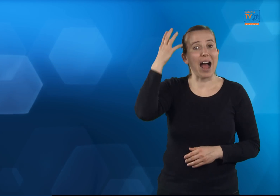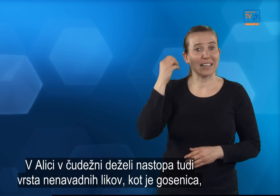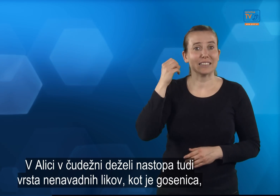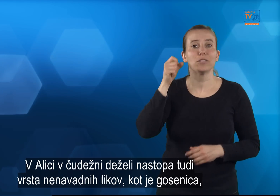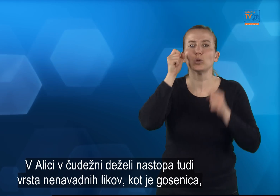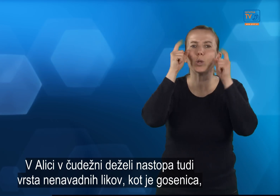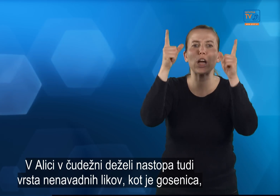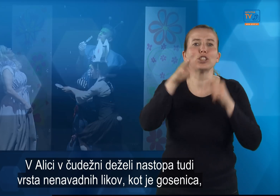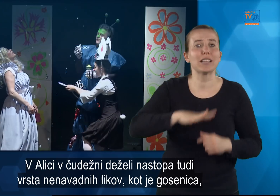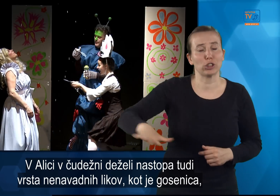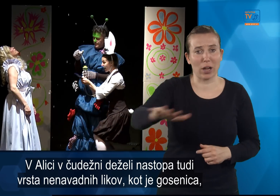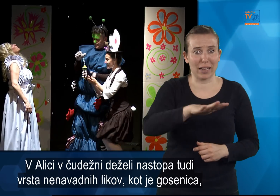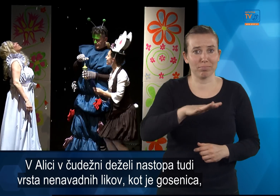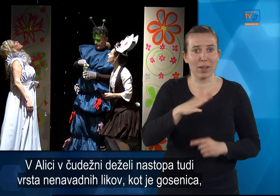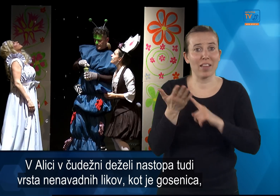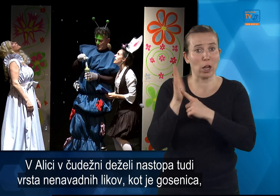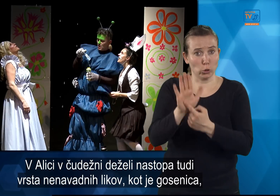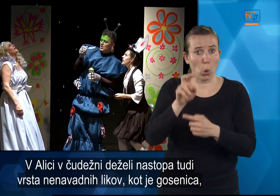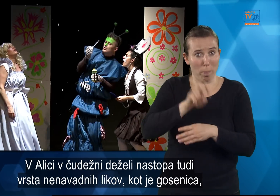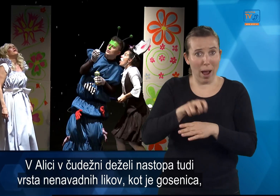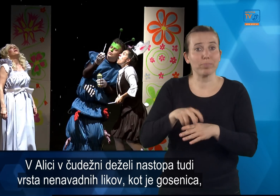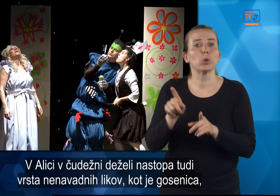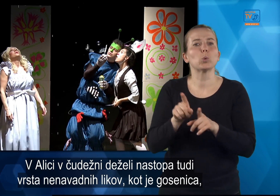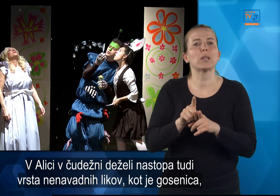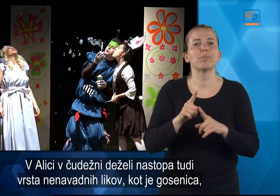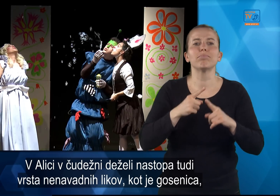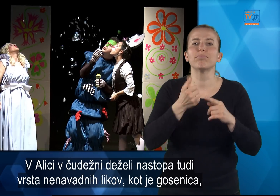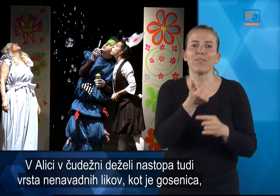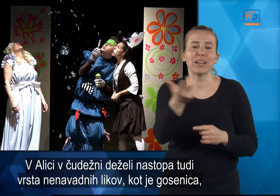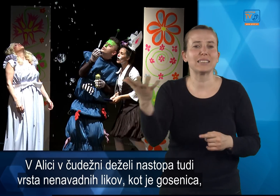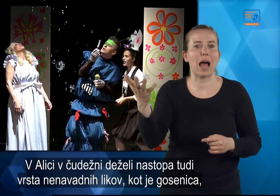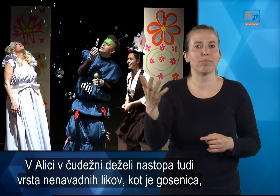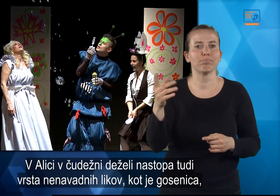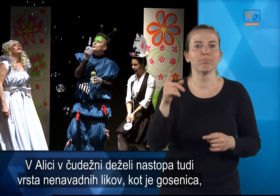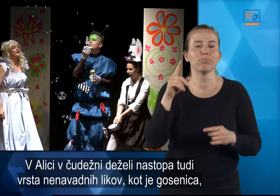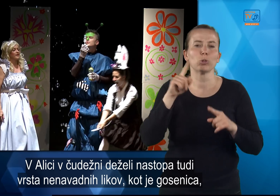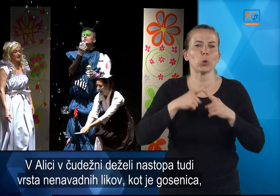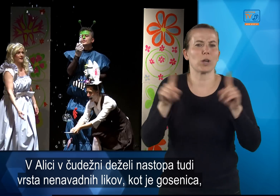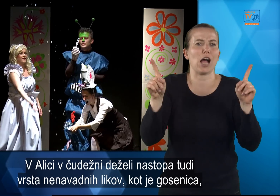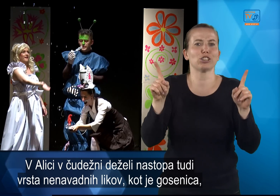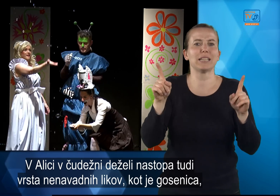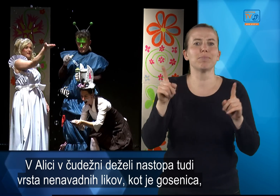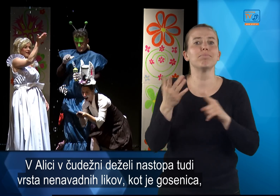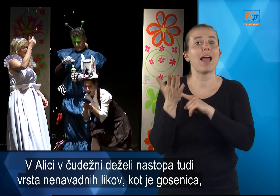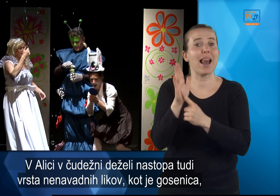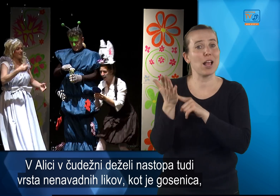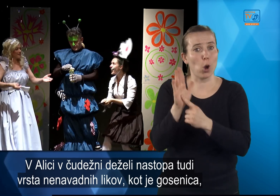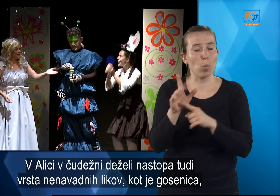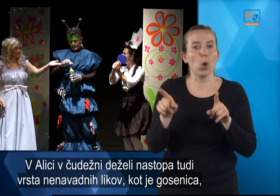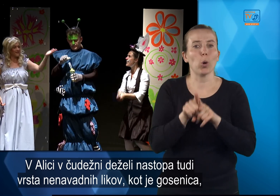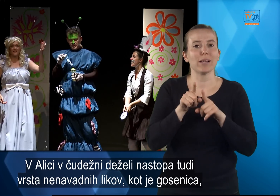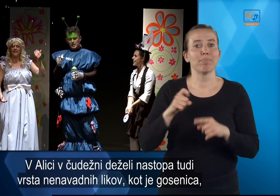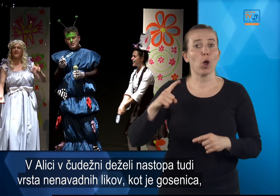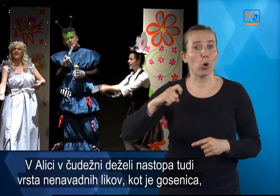V Alici v čudežni deželi nastopa tudi vrsta nenavadnih likov, kot je gosenica, zajec, hudobna